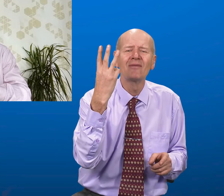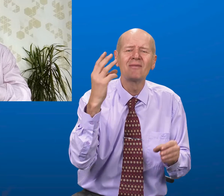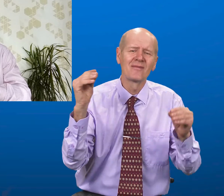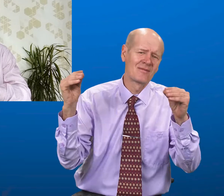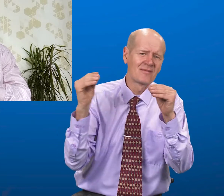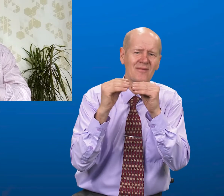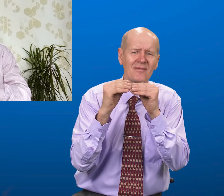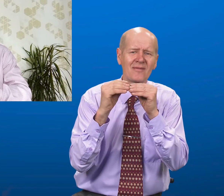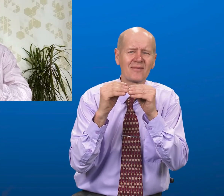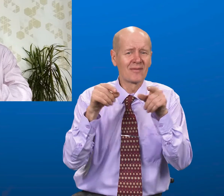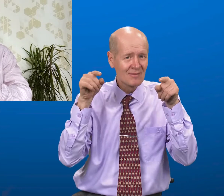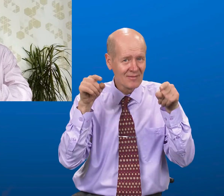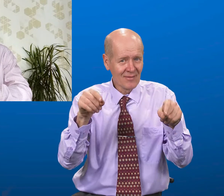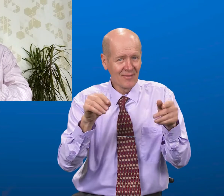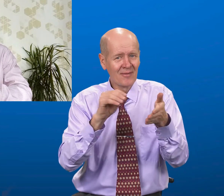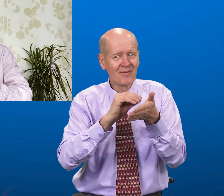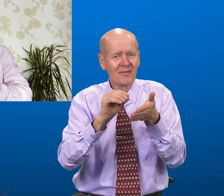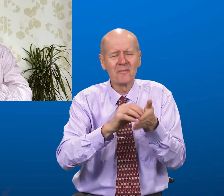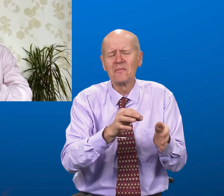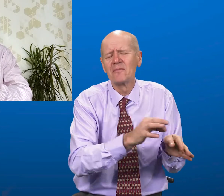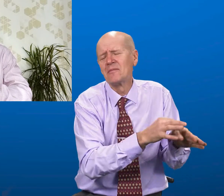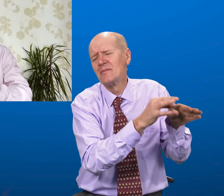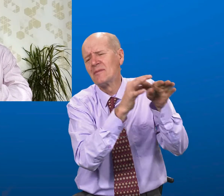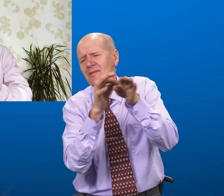нам хорошо известно. Это 3 глава, 10 текст.